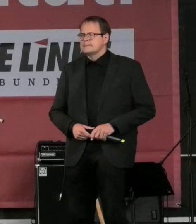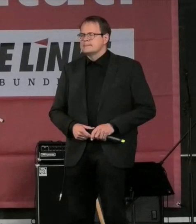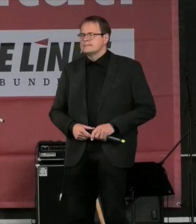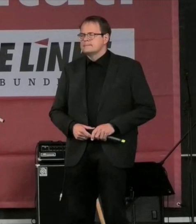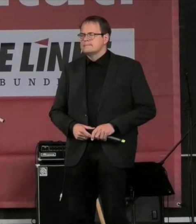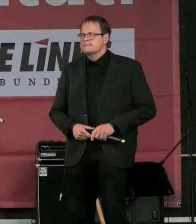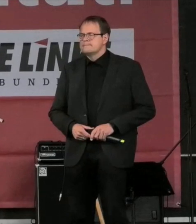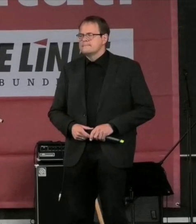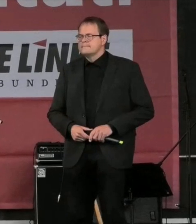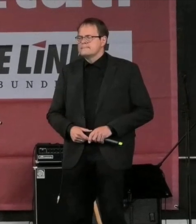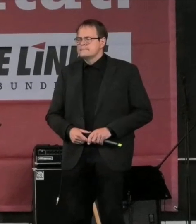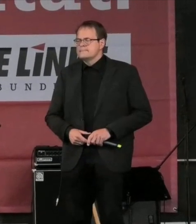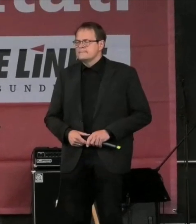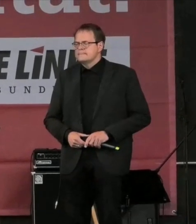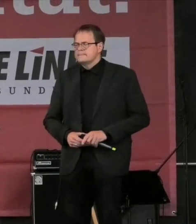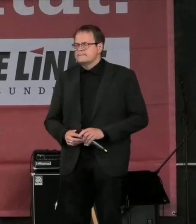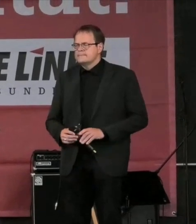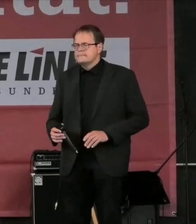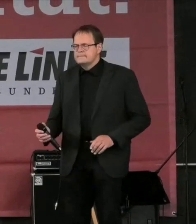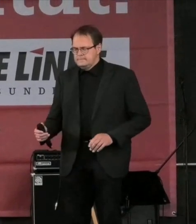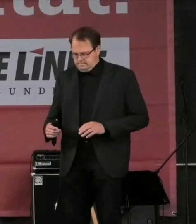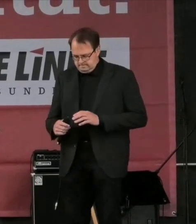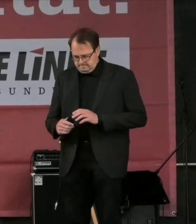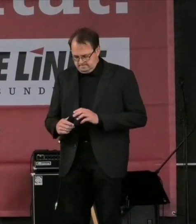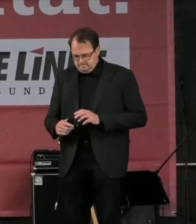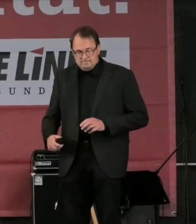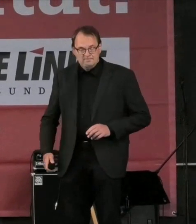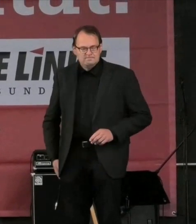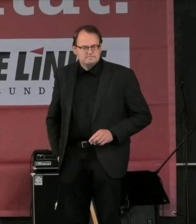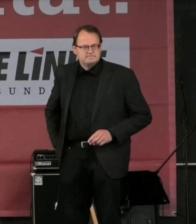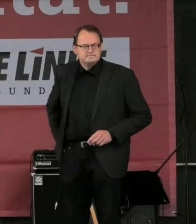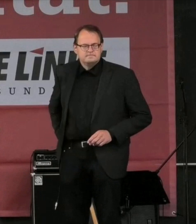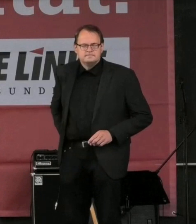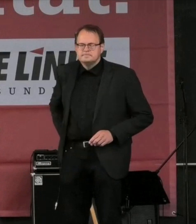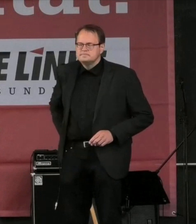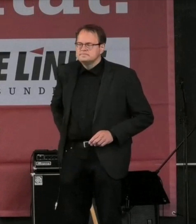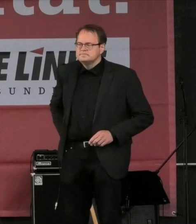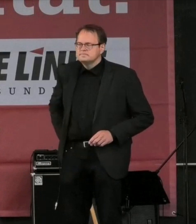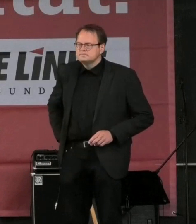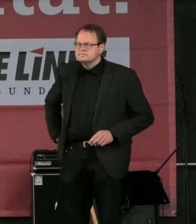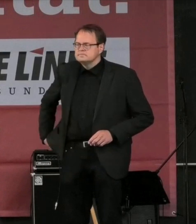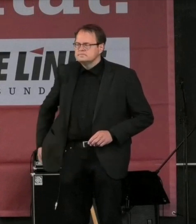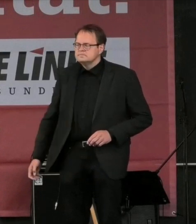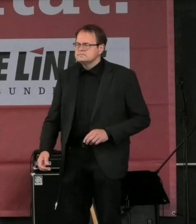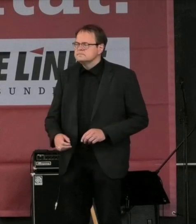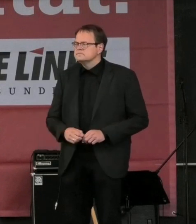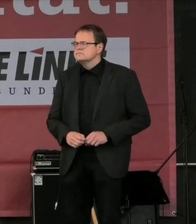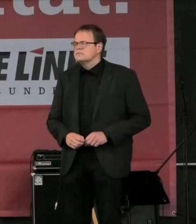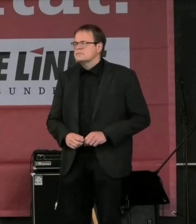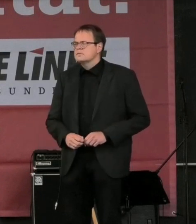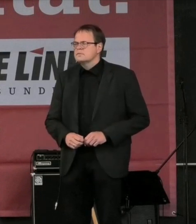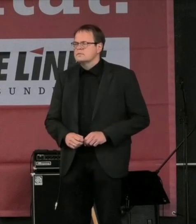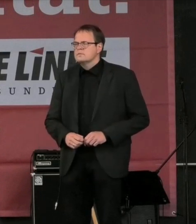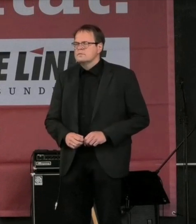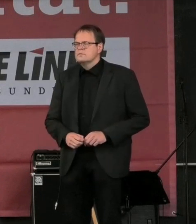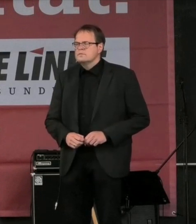und man konnte ja froh sein dass jetzt beiden und putin immerhin schon einmal gesprochen haben nach dem säbelrasseln was